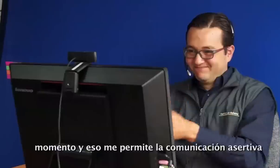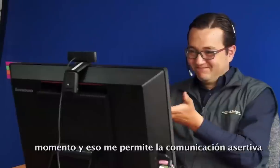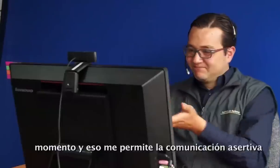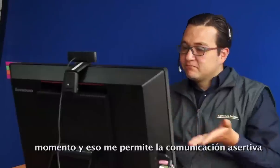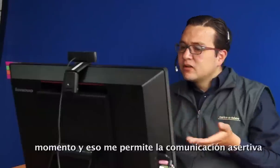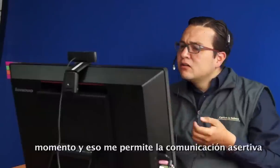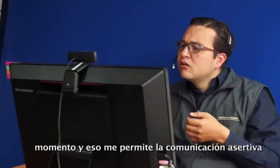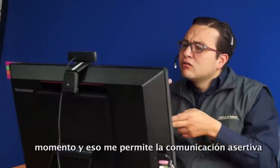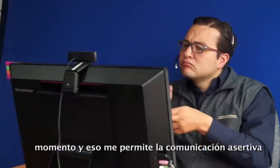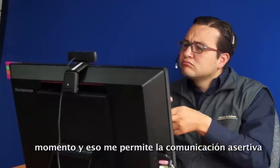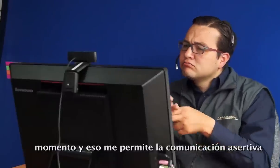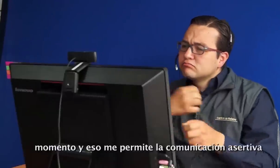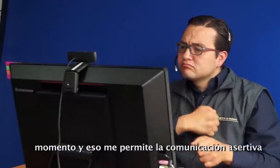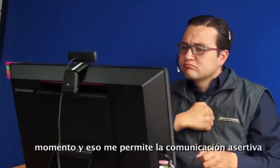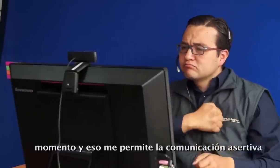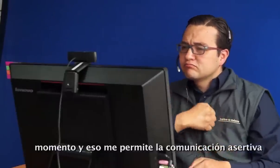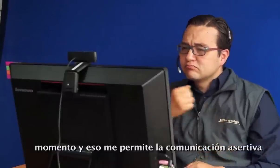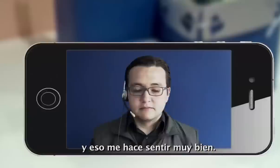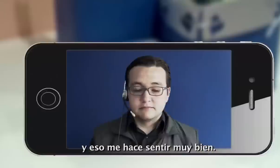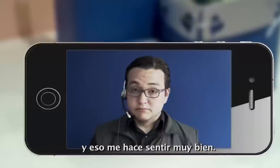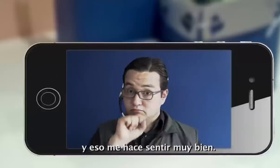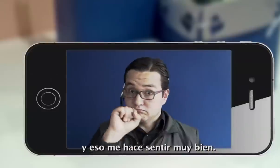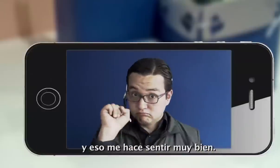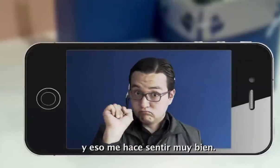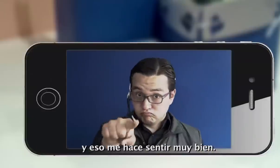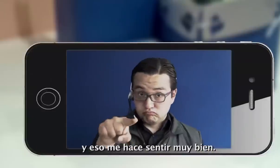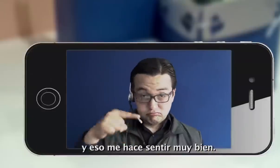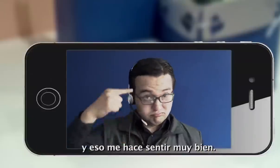momento y eso me permite la comunicación asertiva y eso me hace sentir muy bien.